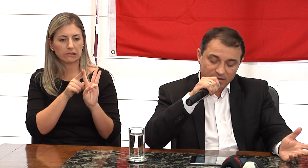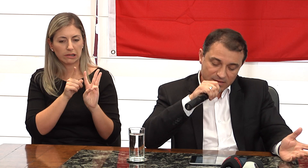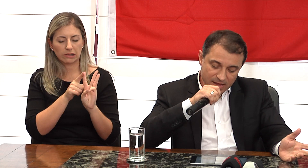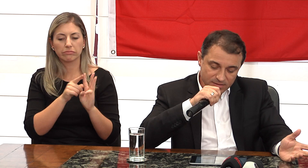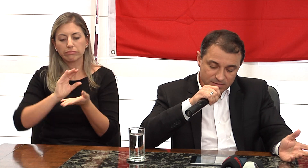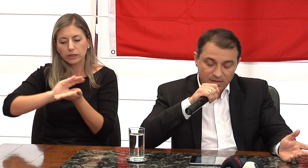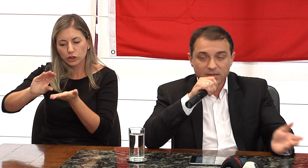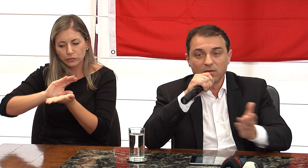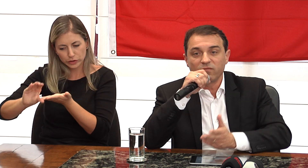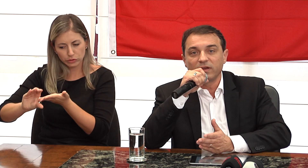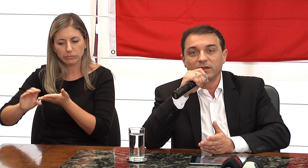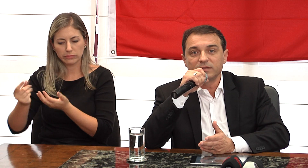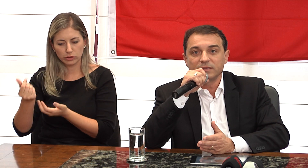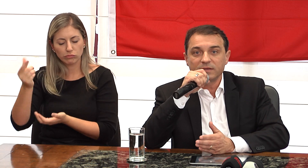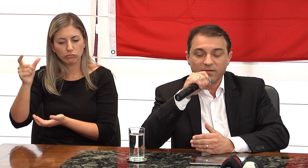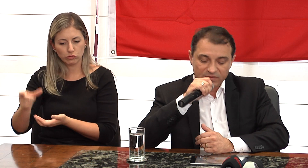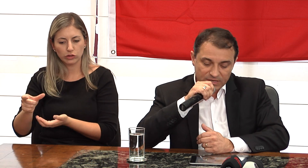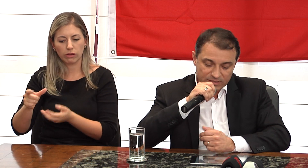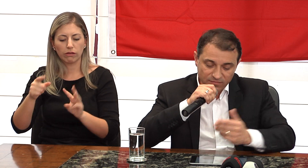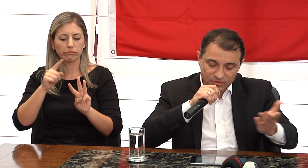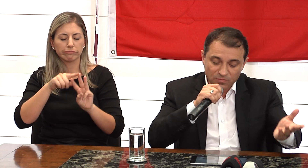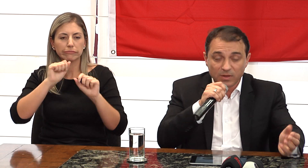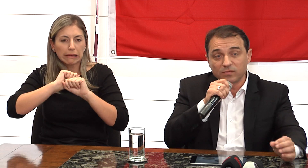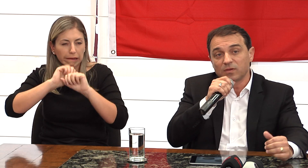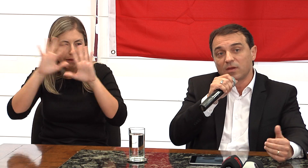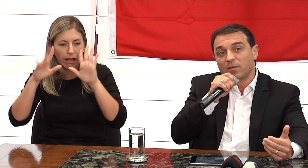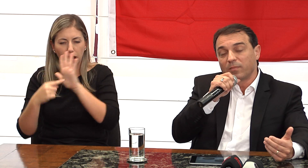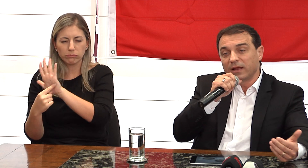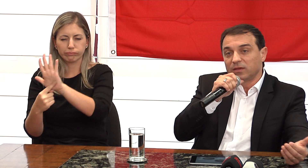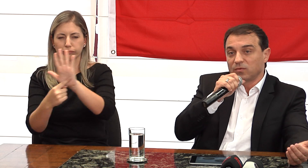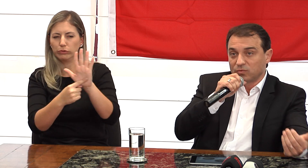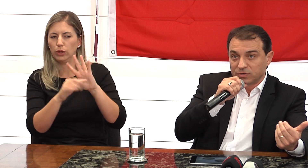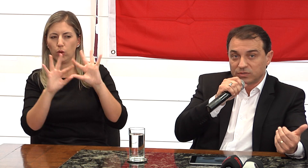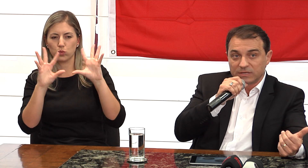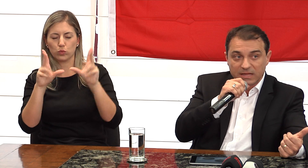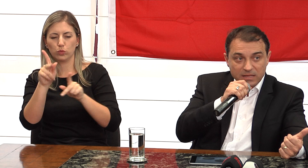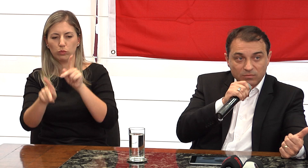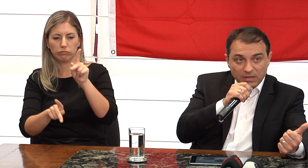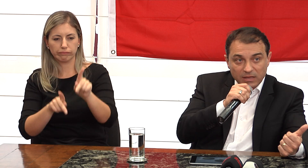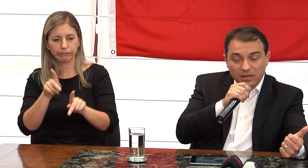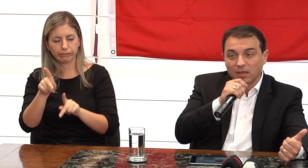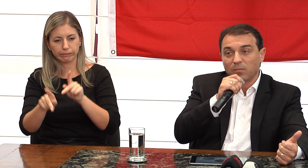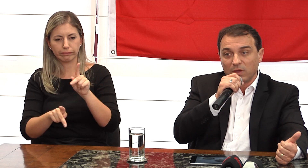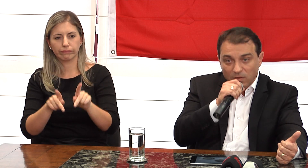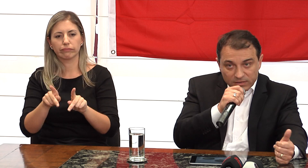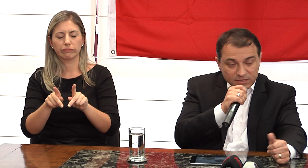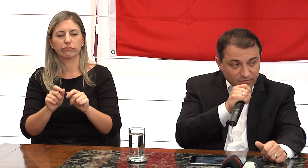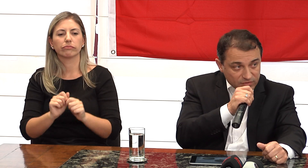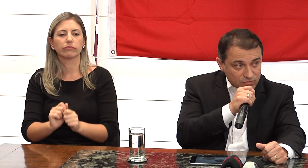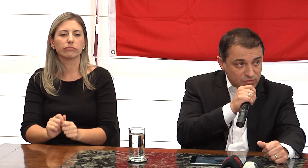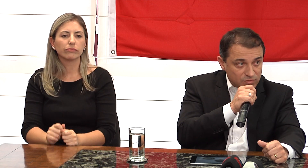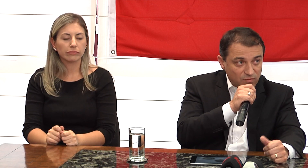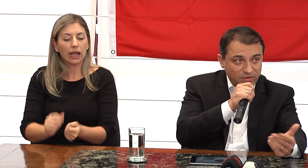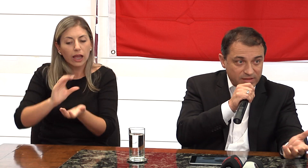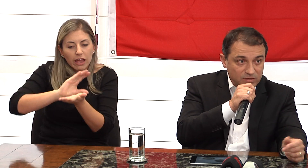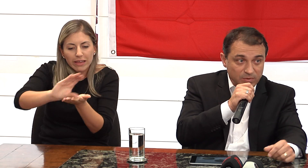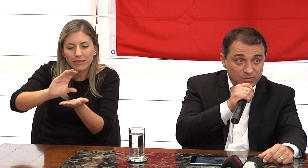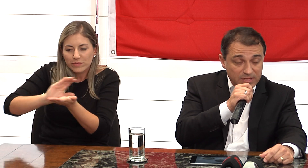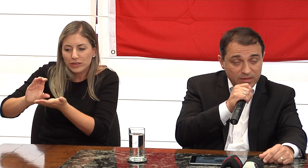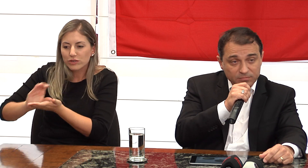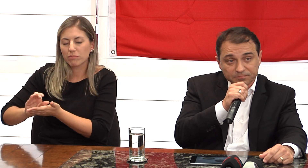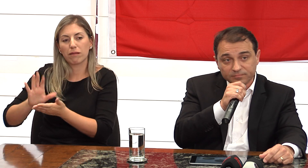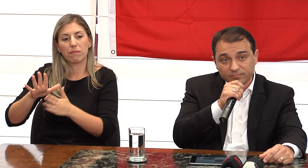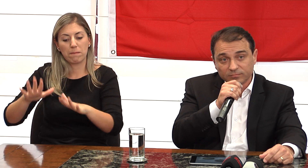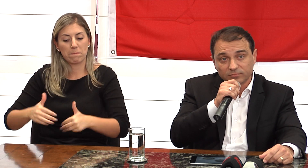transparência, a integridade e a governança e eficiência. Investimentos para que o cidadão tenha melhores serviços ofertados